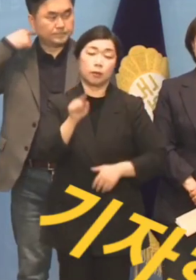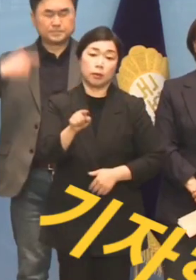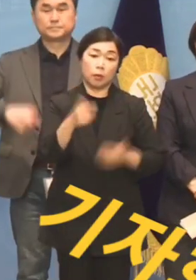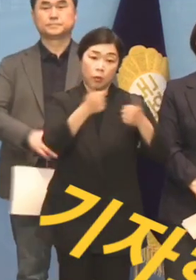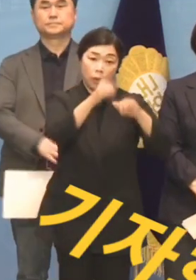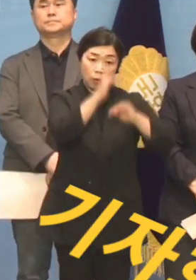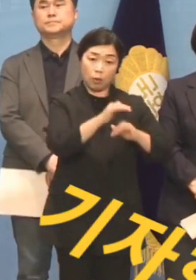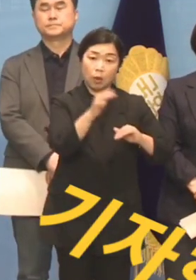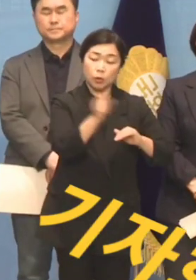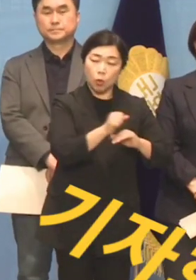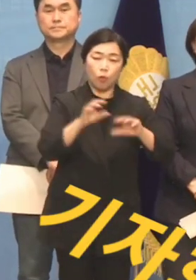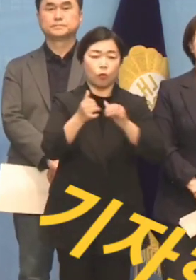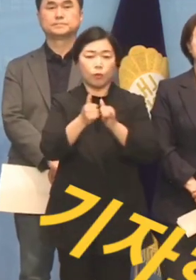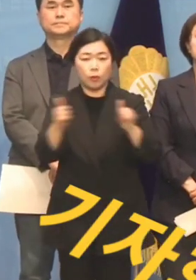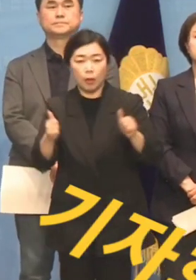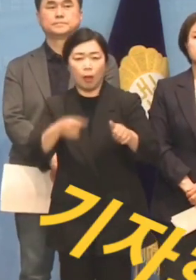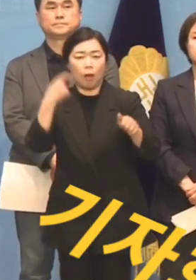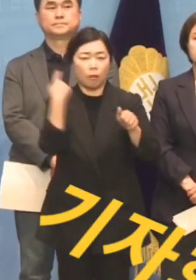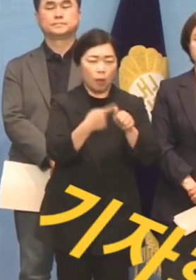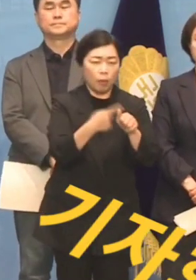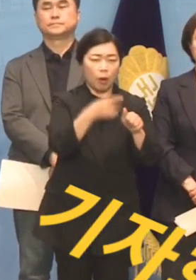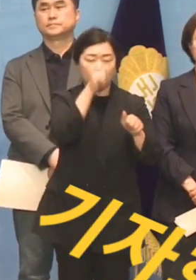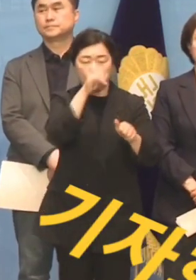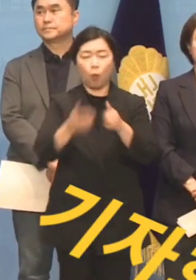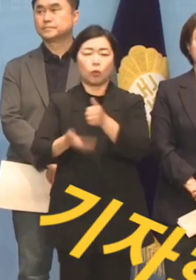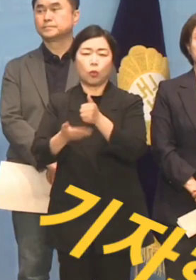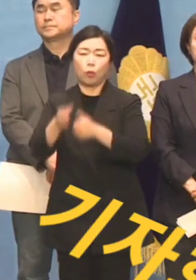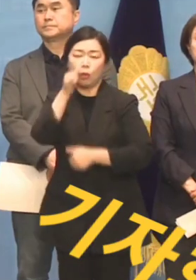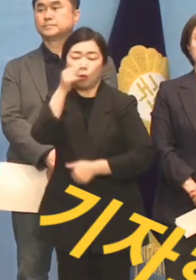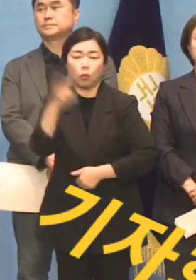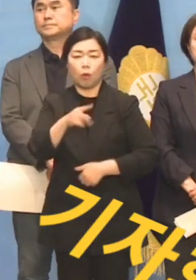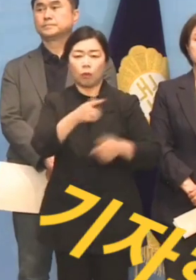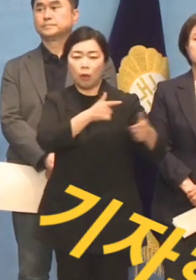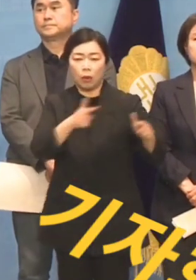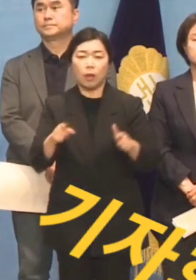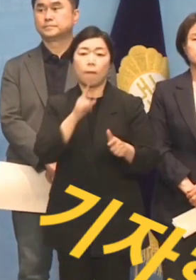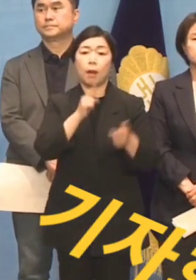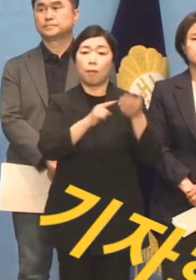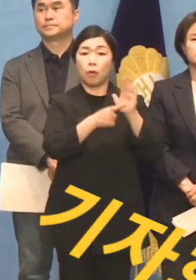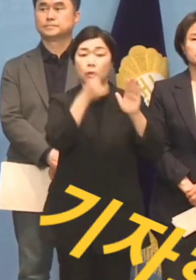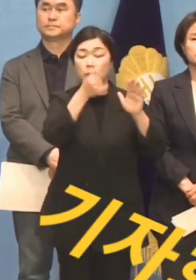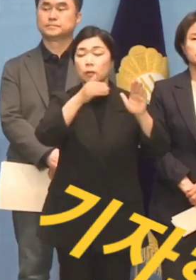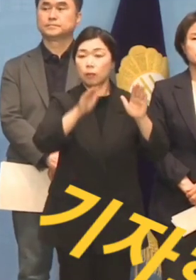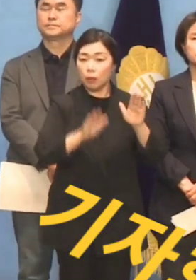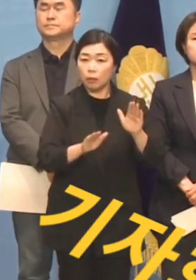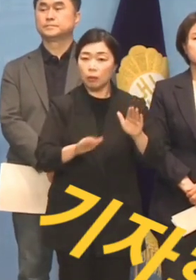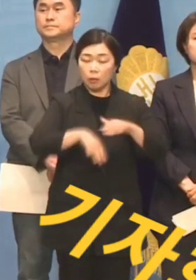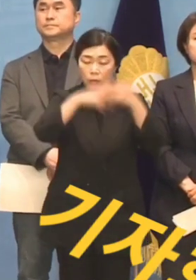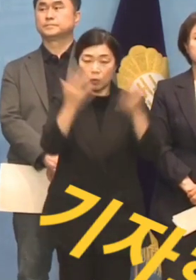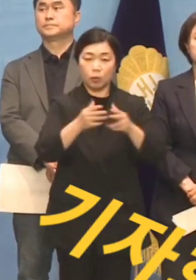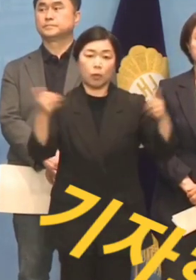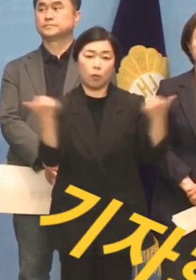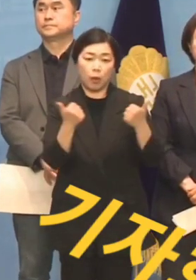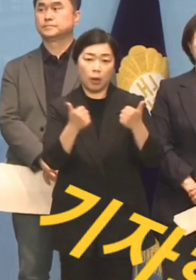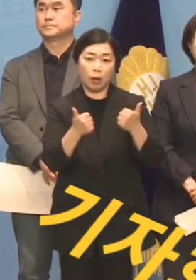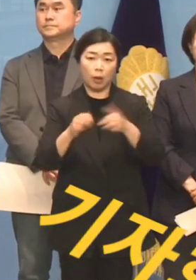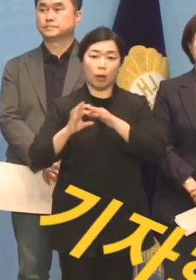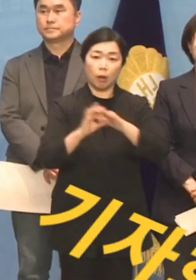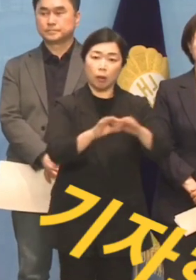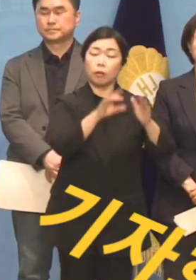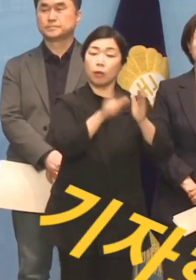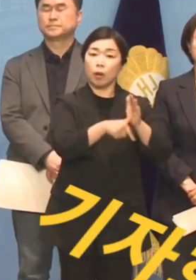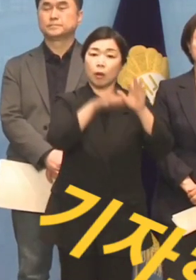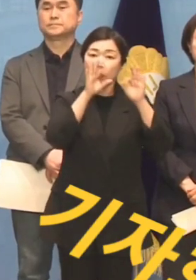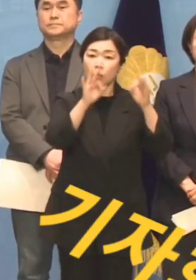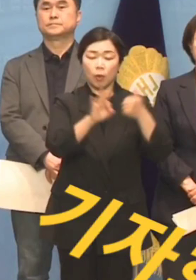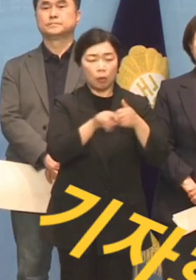둘러싸고서 국민들의 혹평도 있고 기대에 못 미쳤다는 여론도 있습니다만 그러나 전원위원회까지 이어진